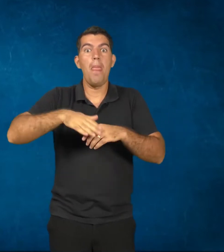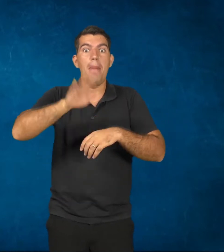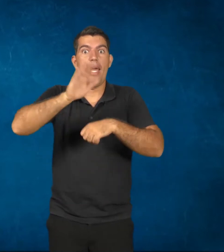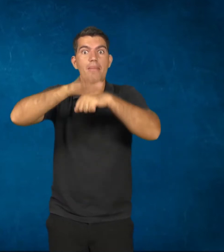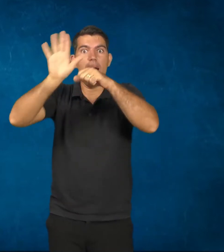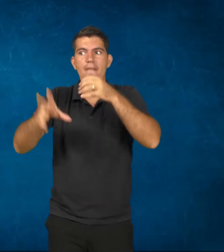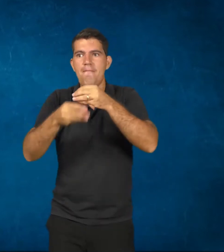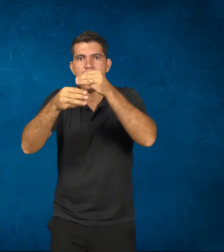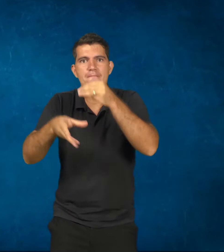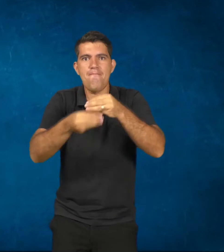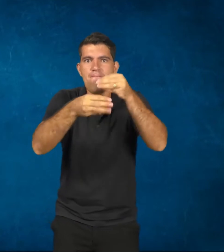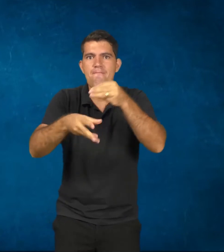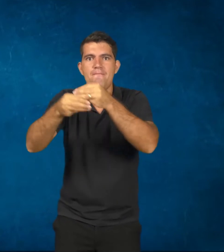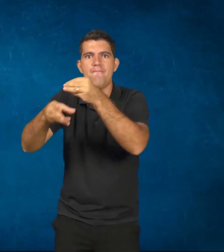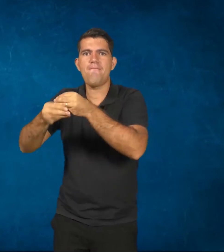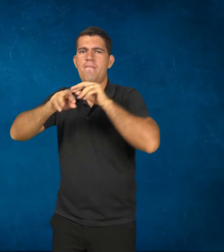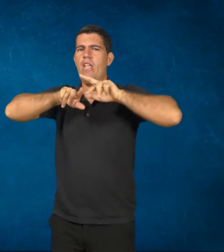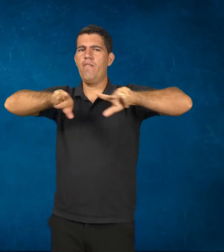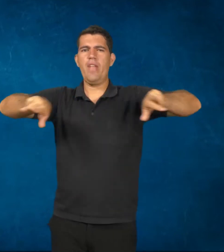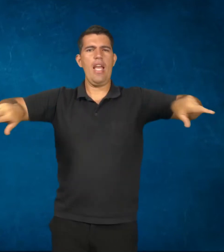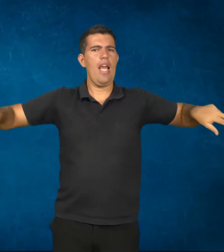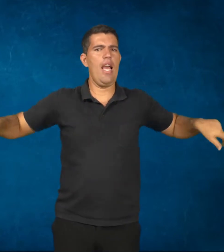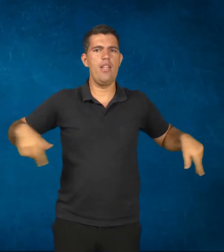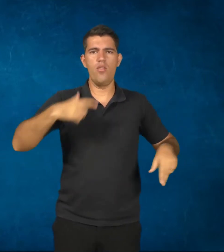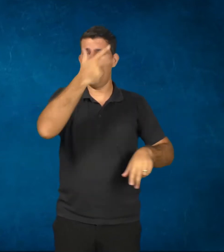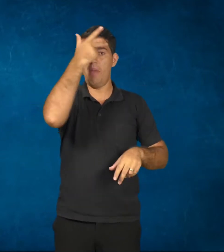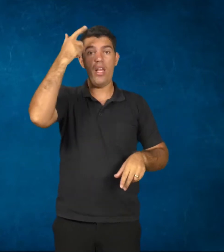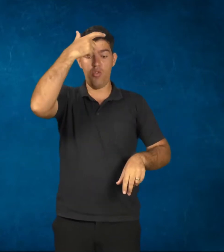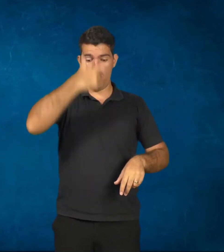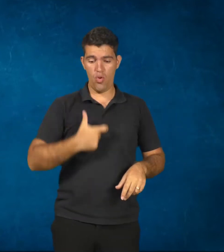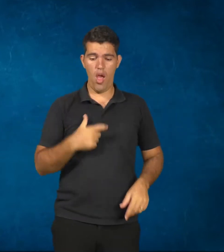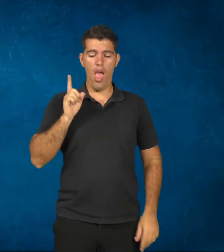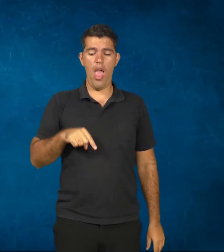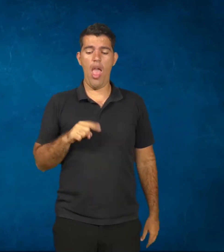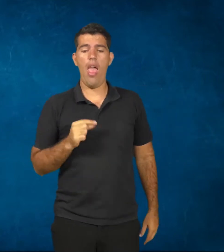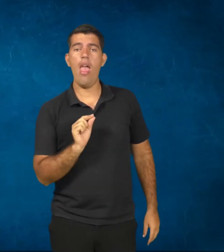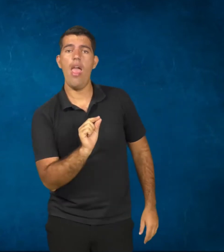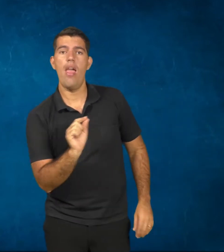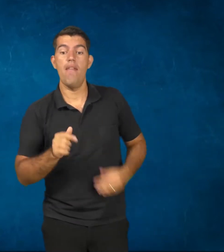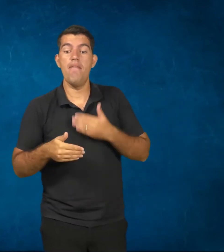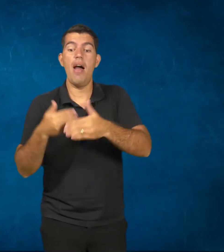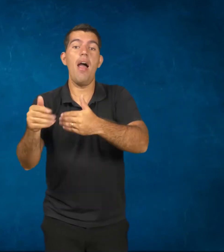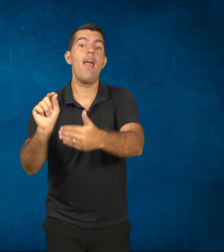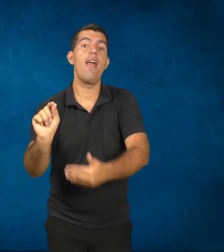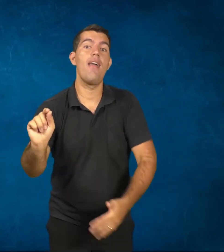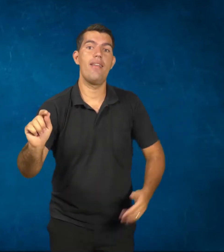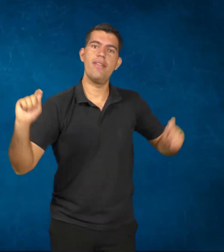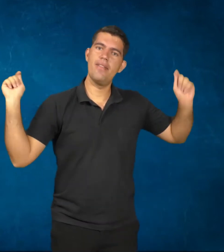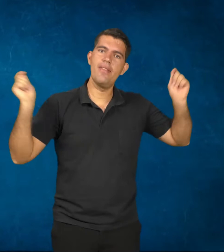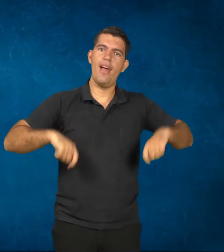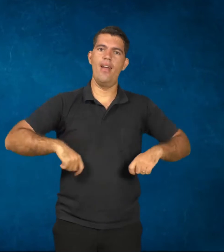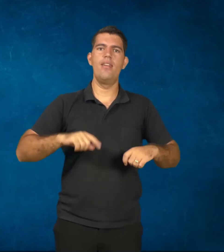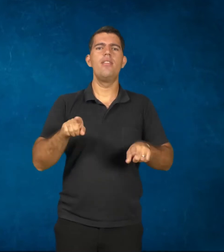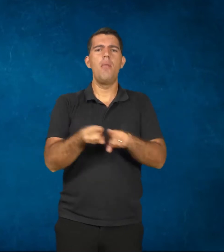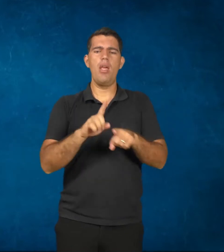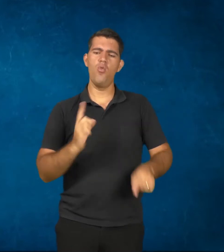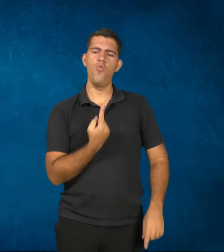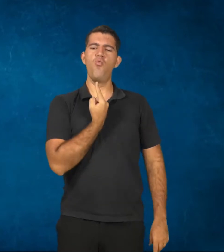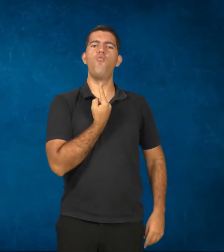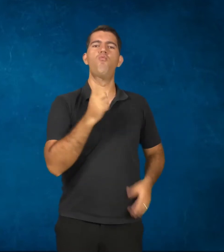infinitas multiplicidades naquilo que o sujeito é e pode ser, em termos da sua singularidade e subjetividade.